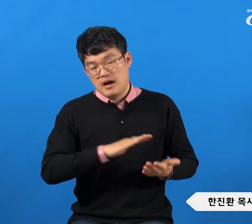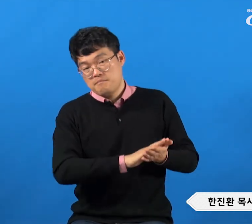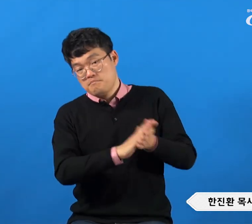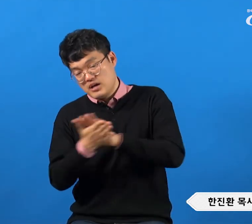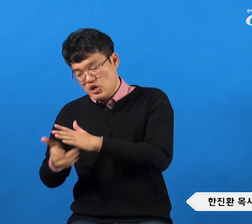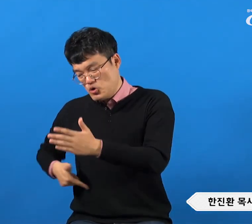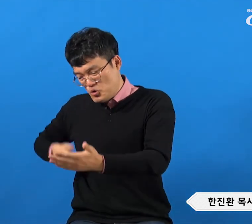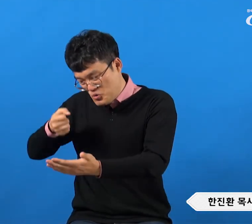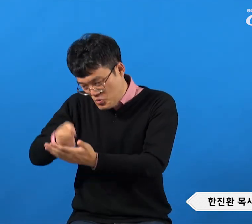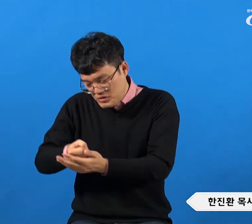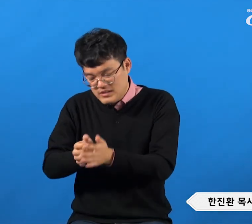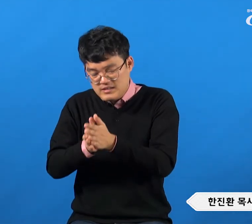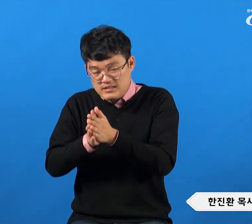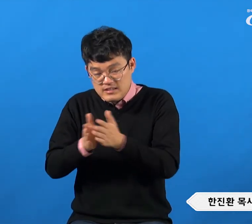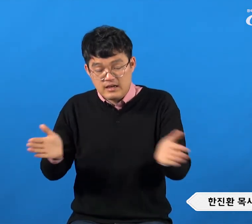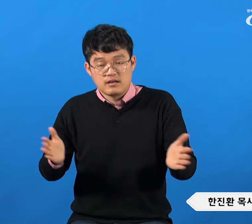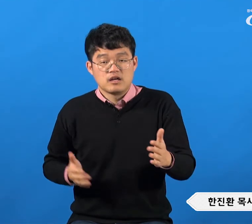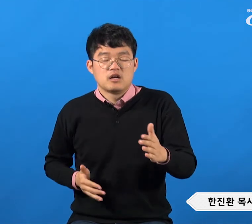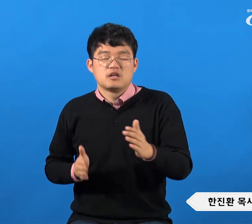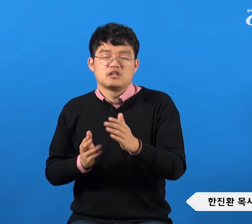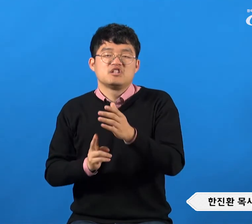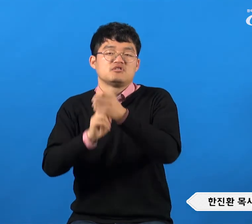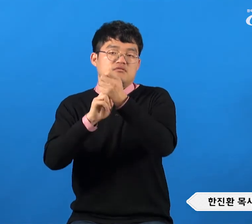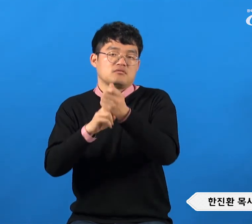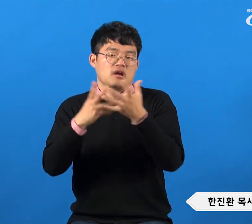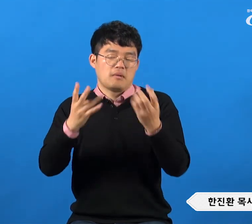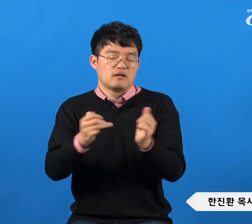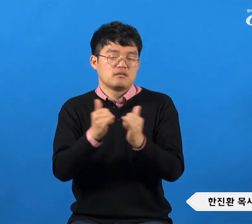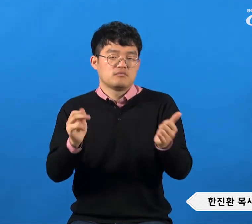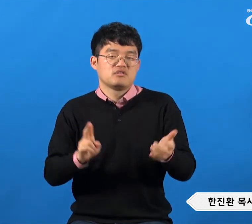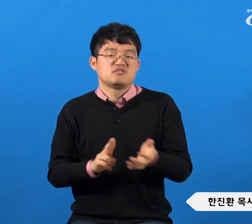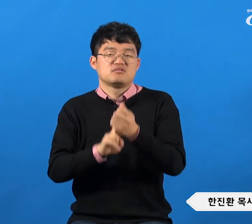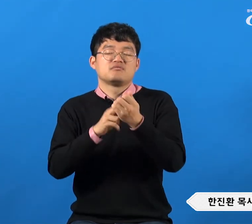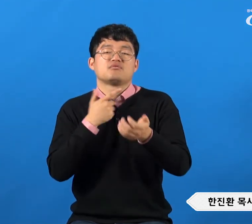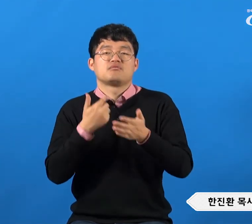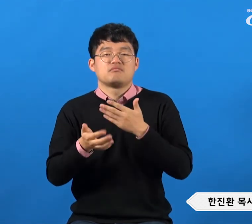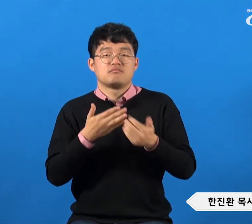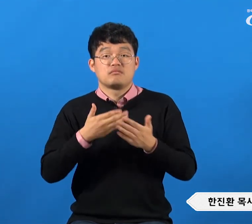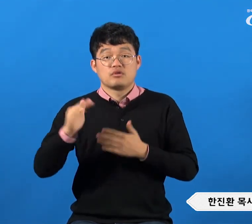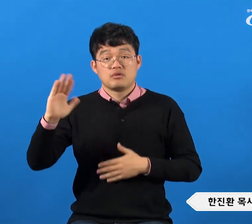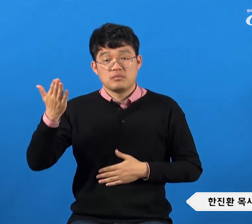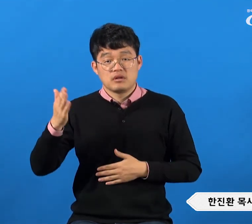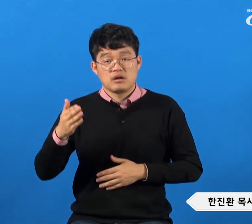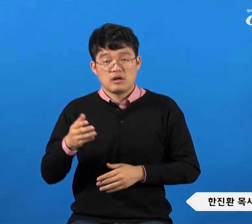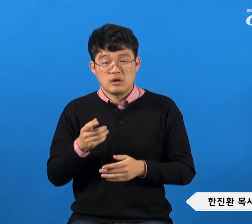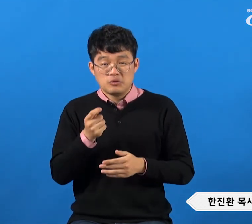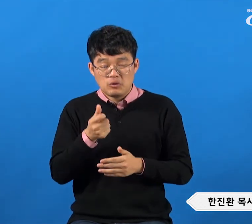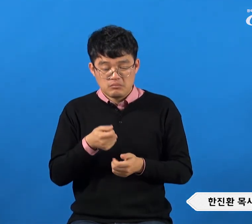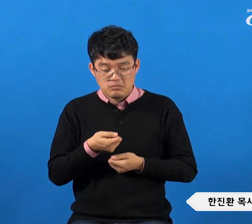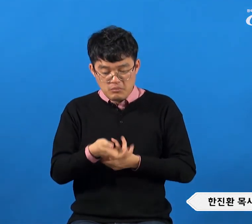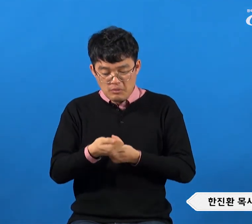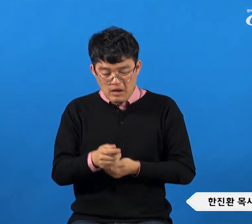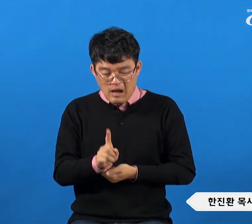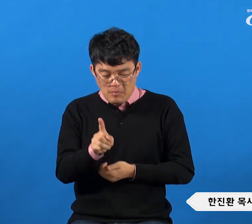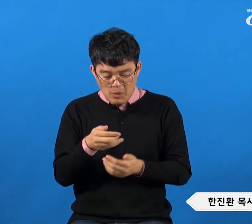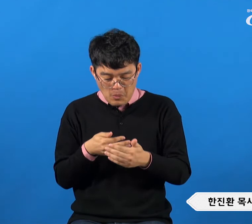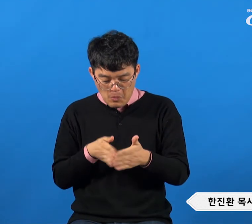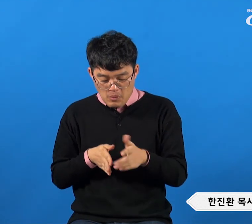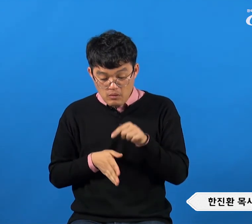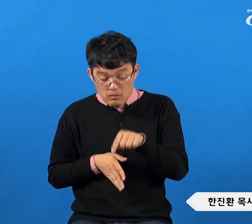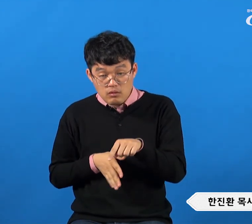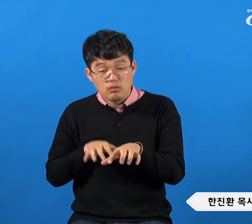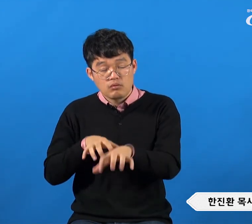기적이고, 얼마나 많은 사람들이 기적을 경험했는지 모릅니다. 한 평도 채 안 되는 작은 공간이